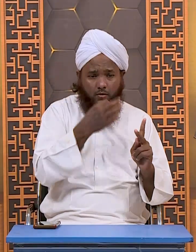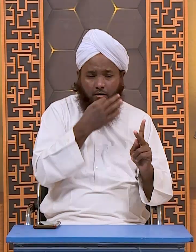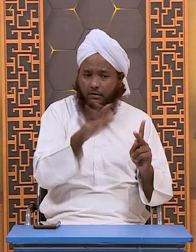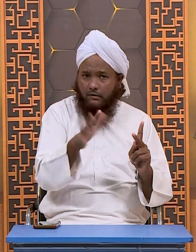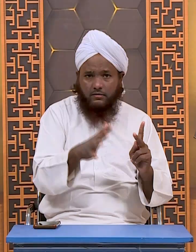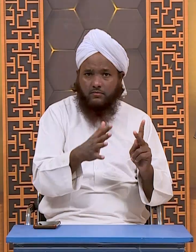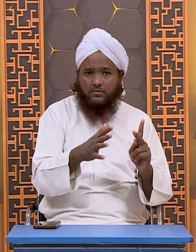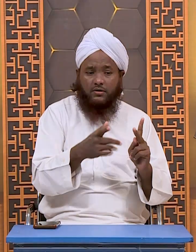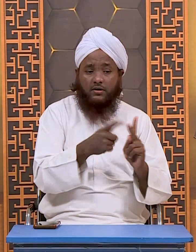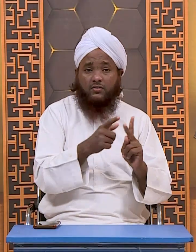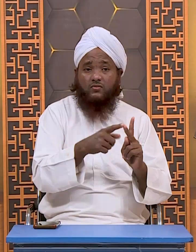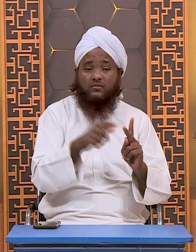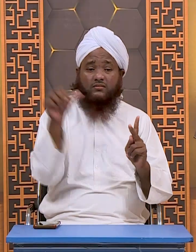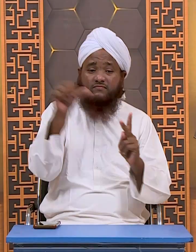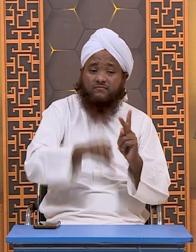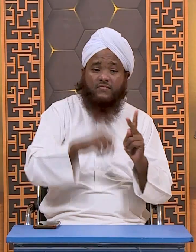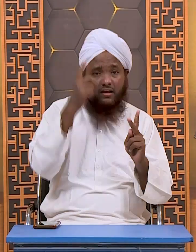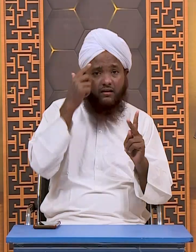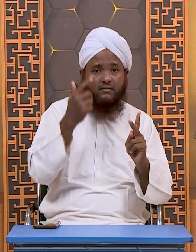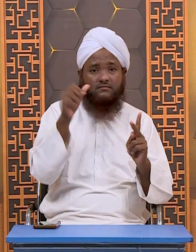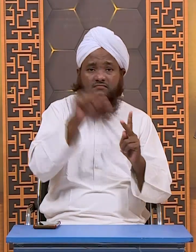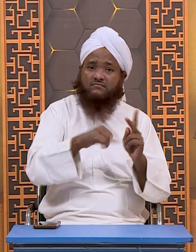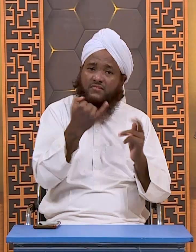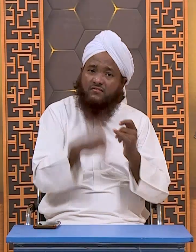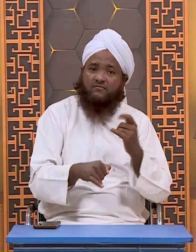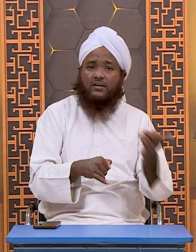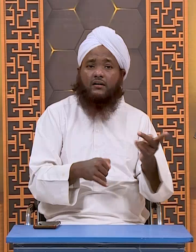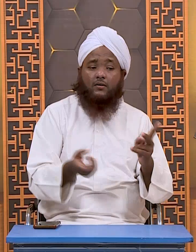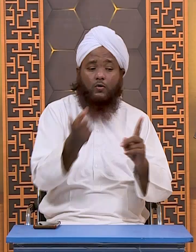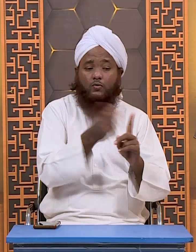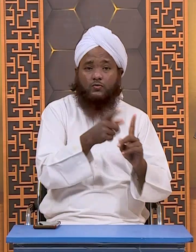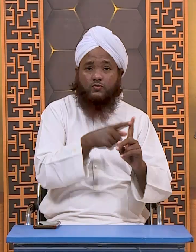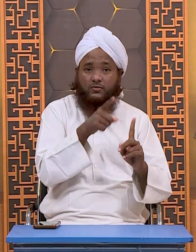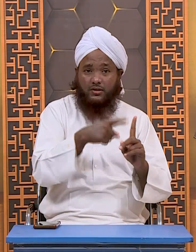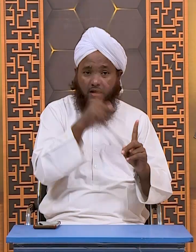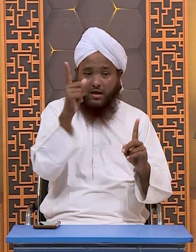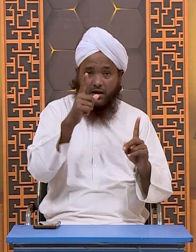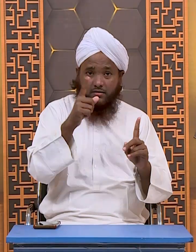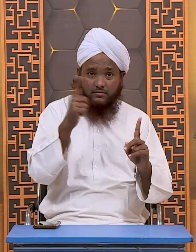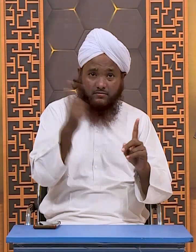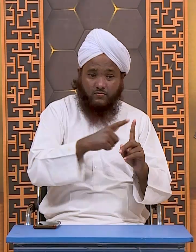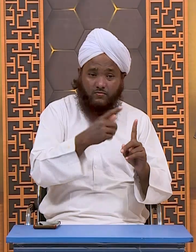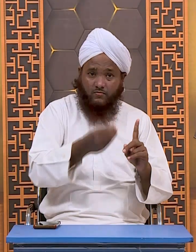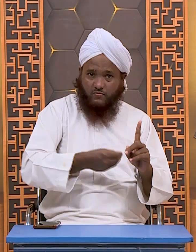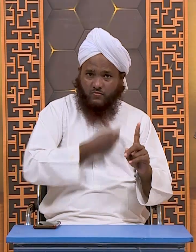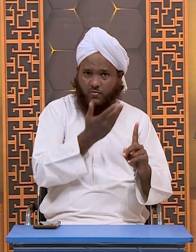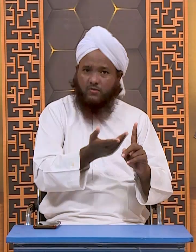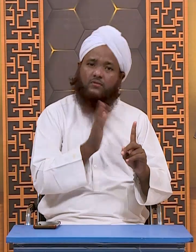میں شر کو جاری کیا. اور اس شخص کے لیے ہلاکت ہی ہلاکت ہے جو کہے کیوں اور